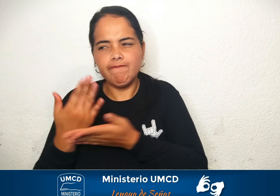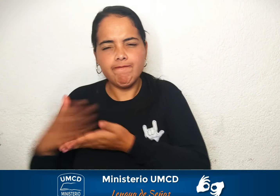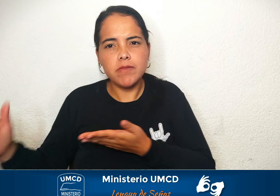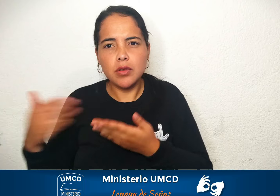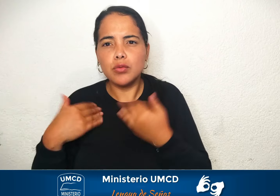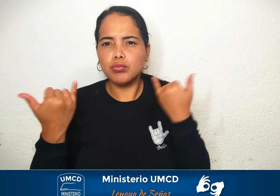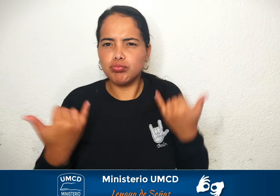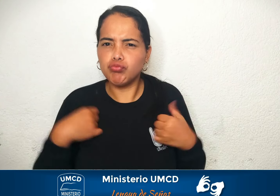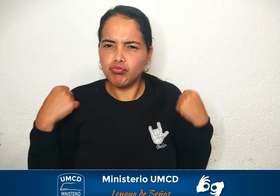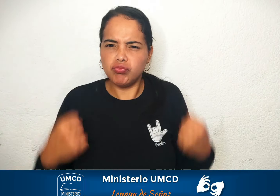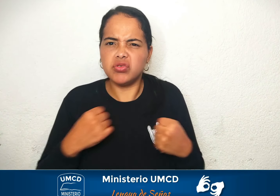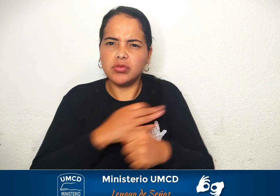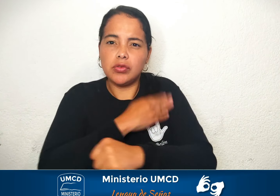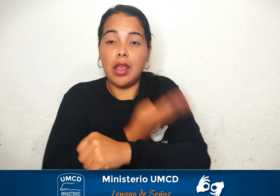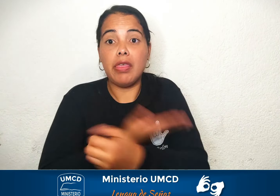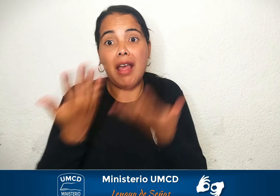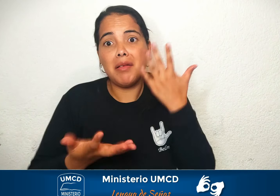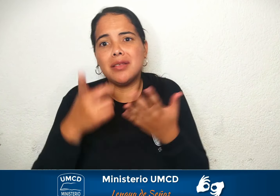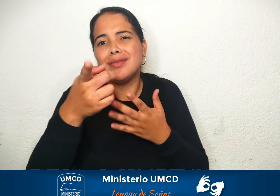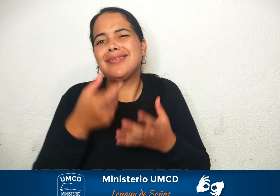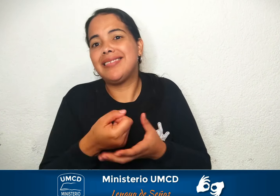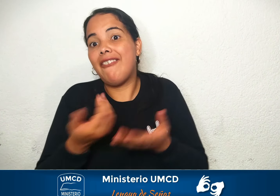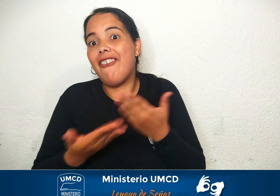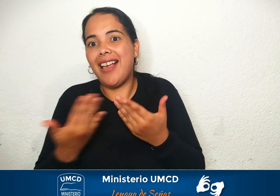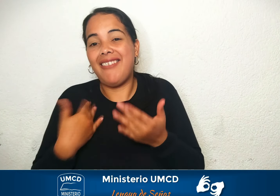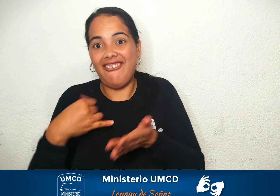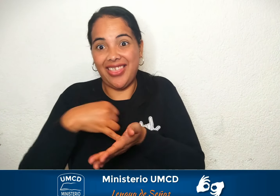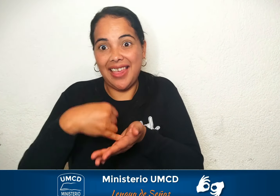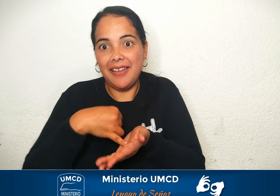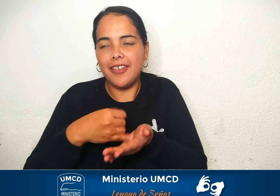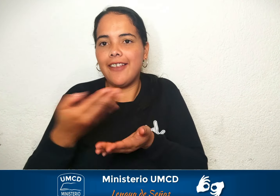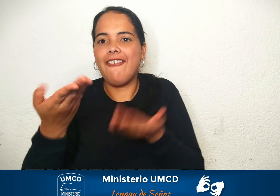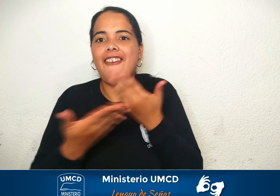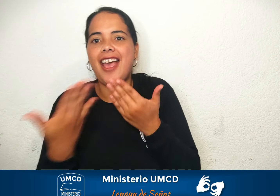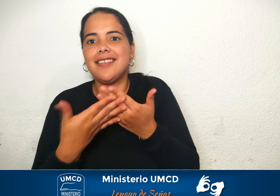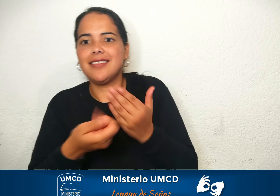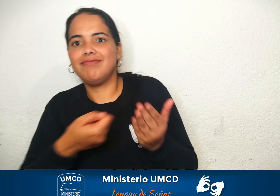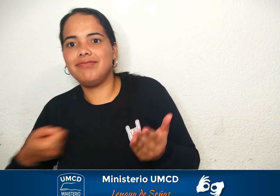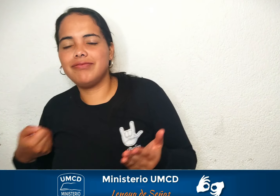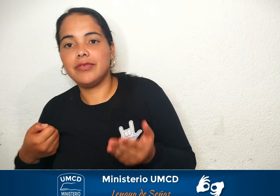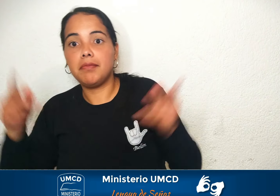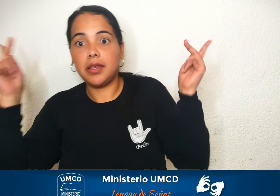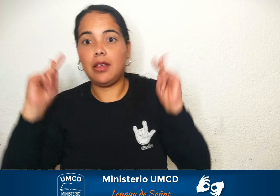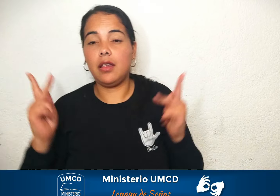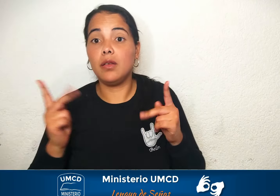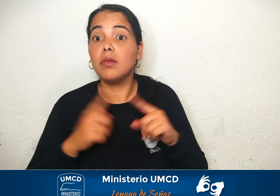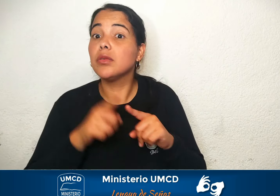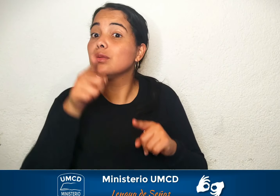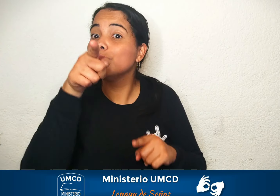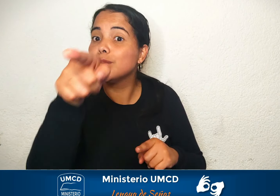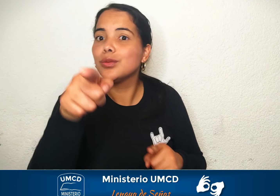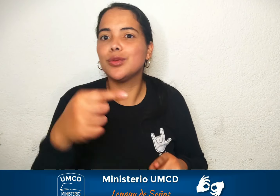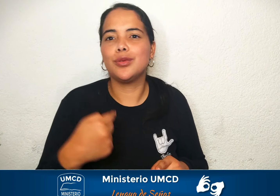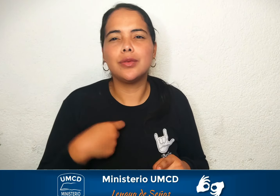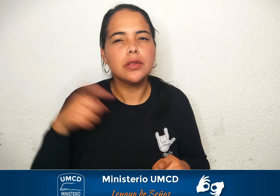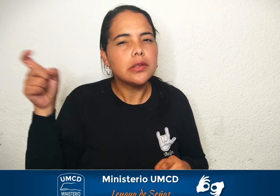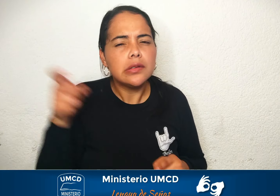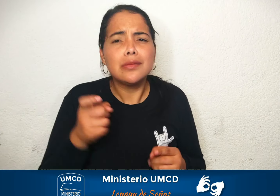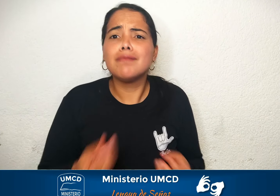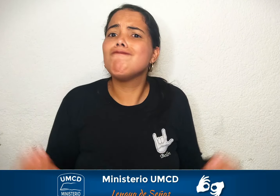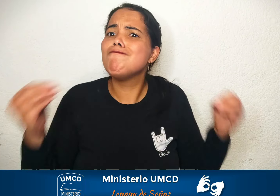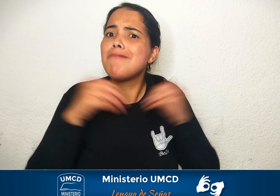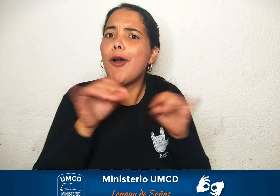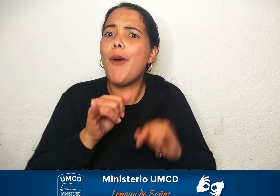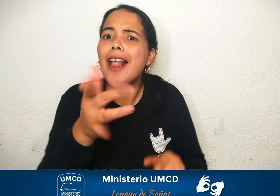del creyente, que no le permite desarrollar una vida correcta. Usted y yo deberíamos anhelar